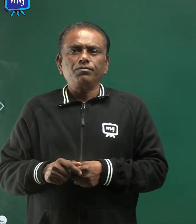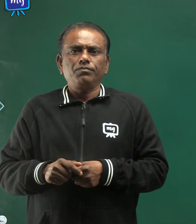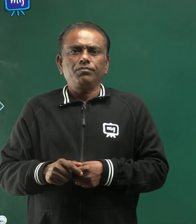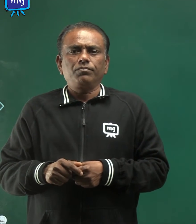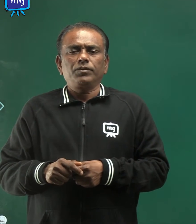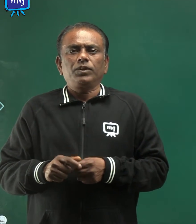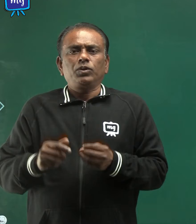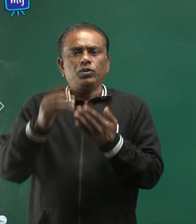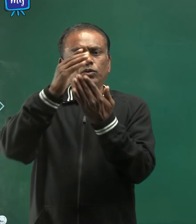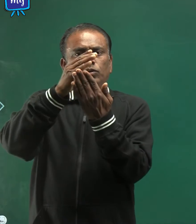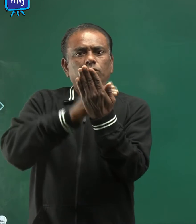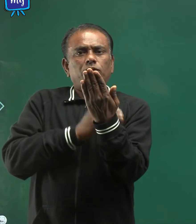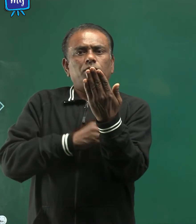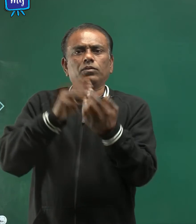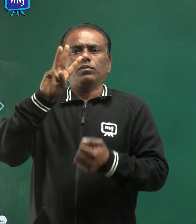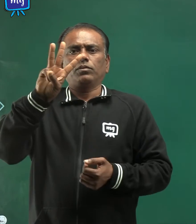रचना 3,